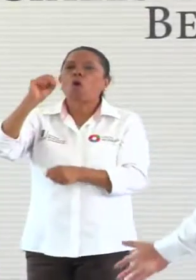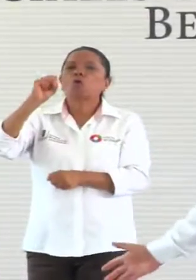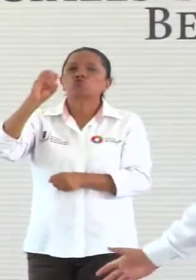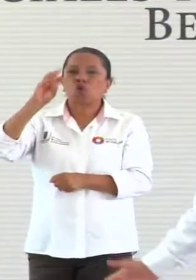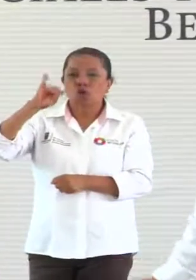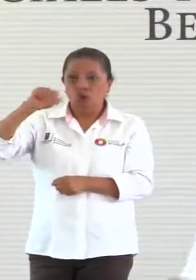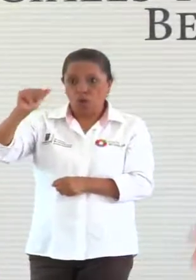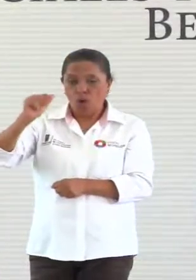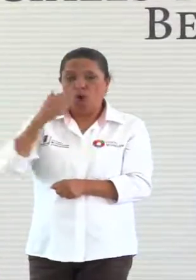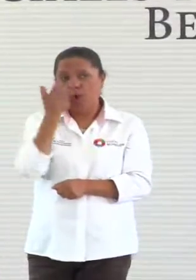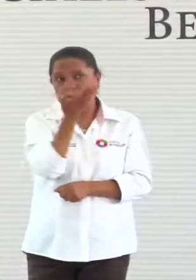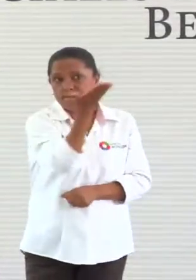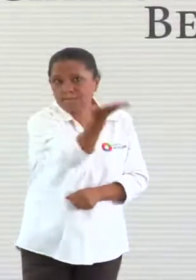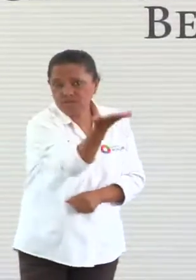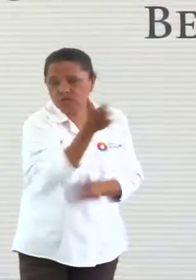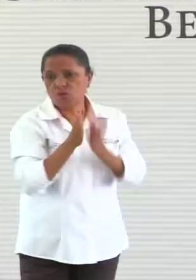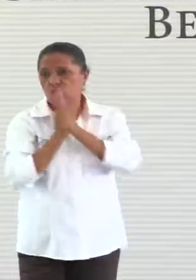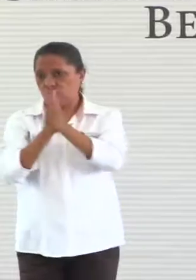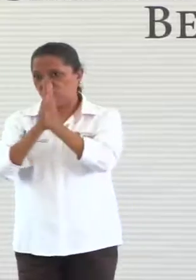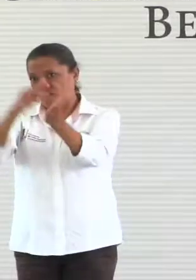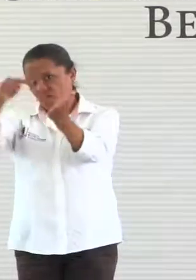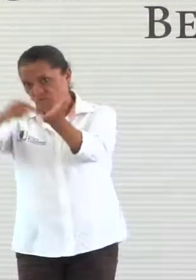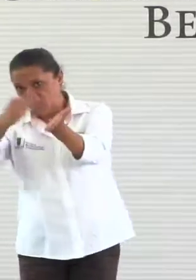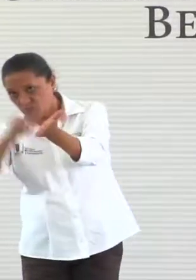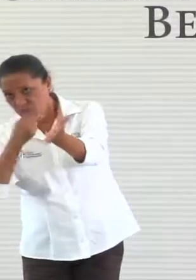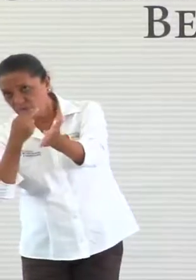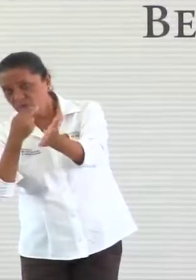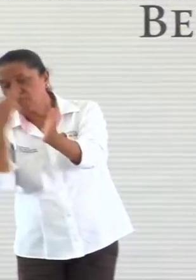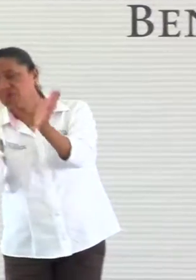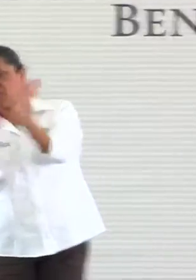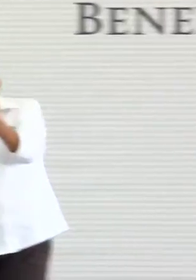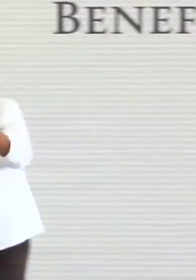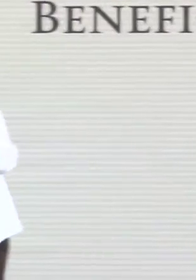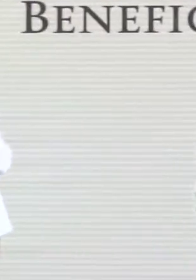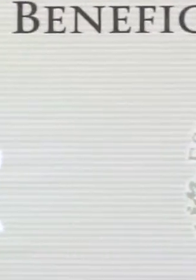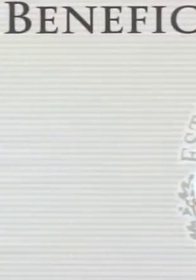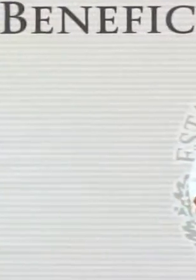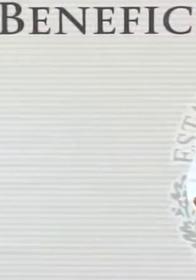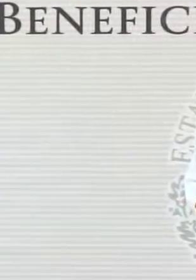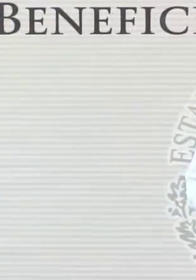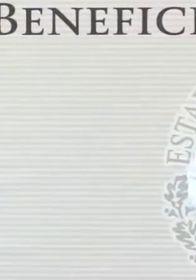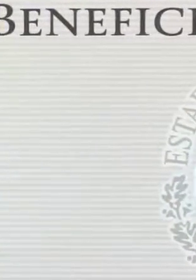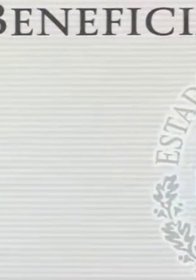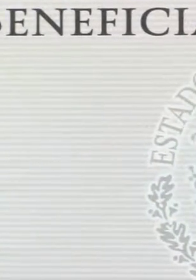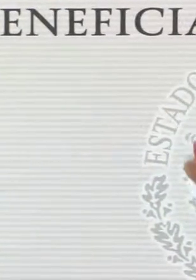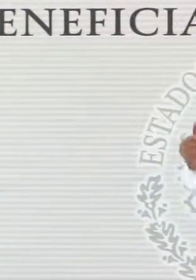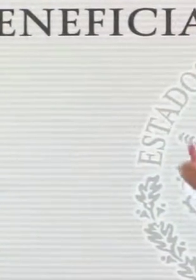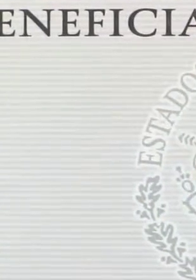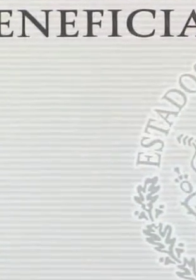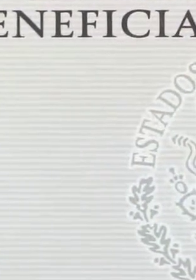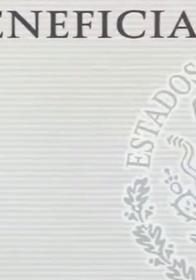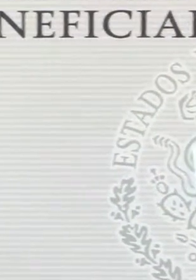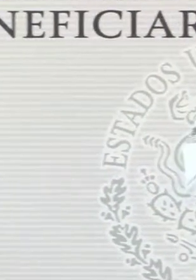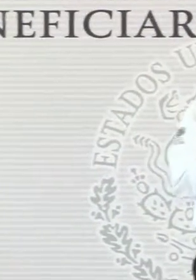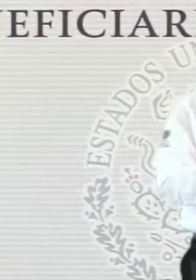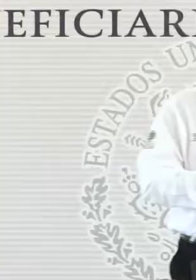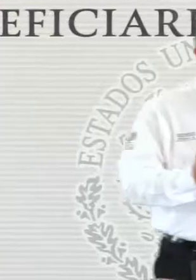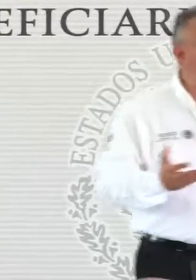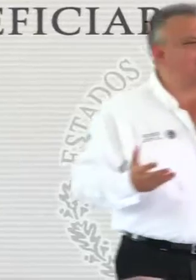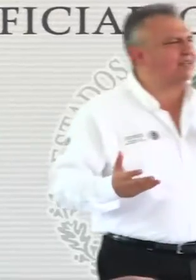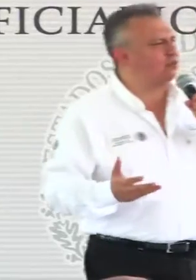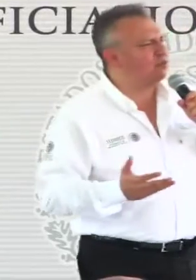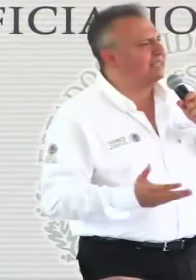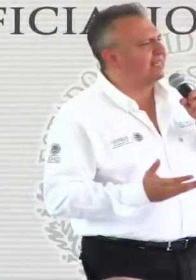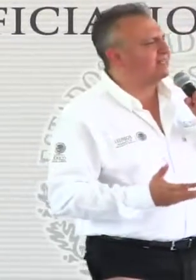programa podamos difundir nosotros llegamos casi diariamente a 6.4 millones de personas y esto debe ser un